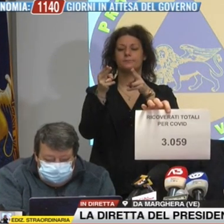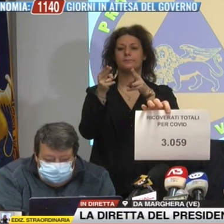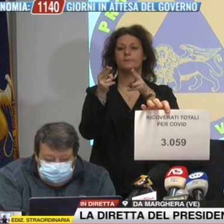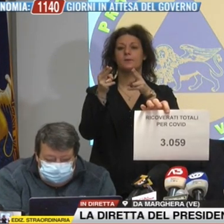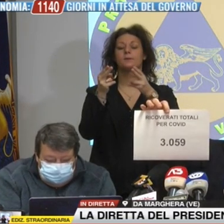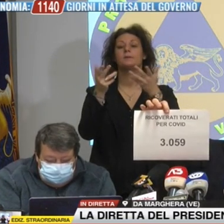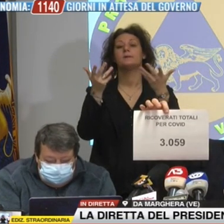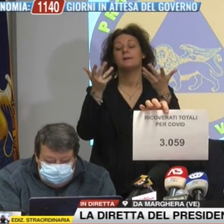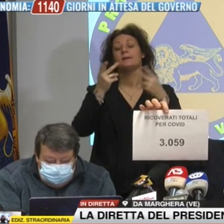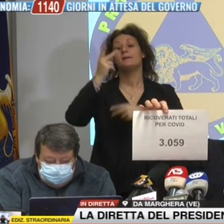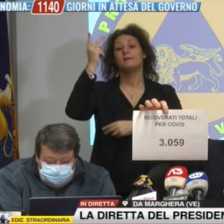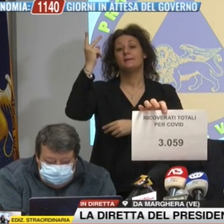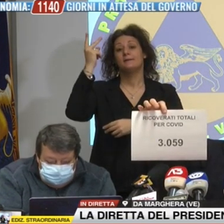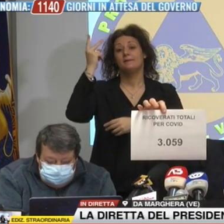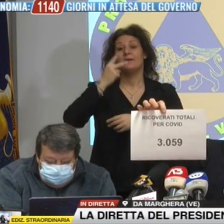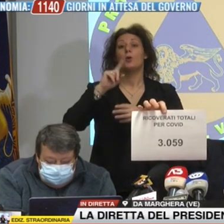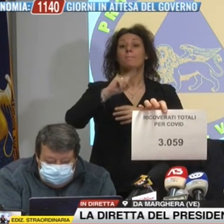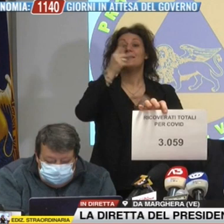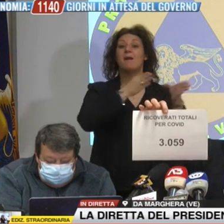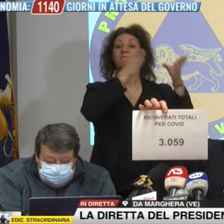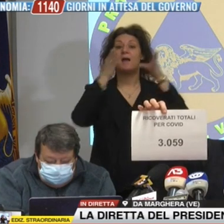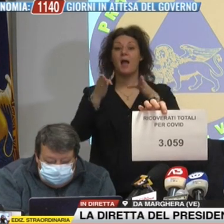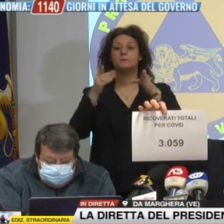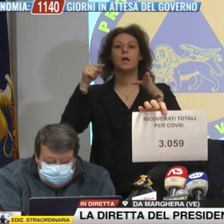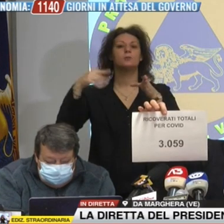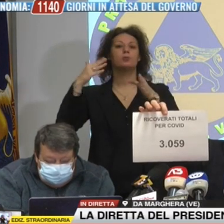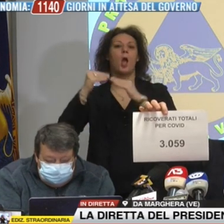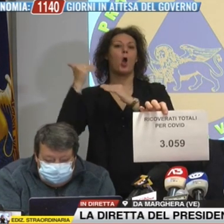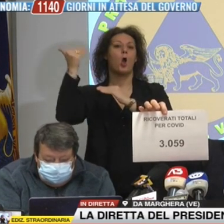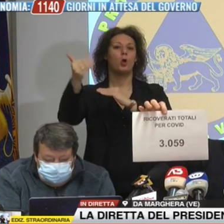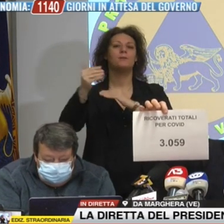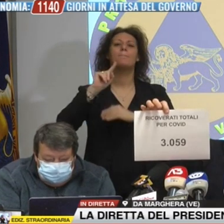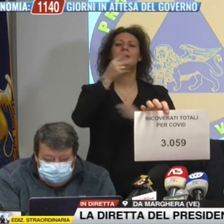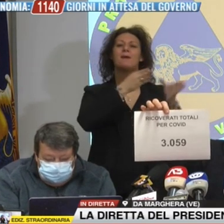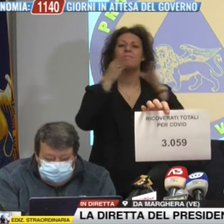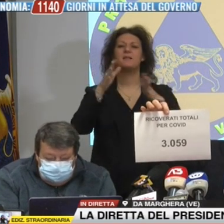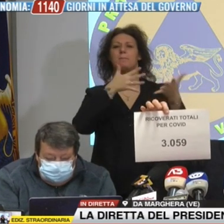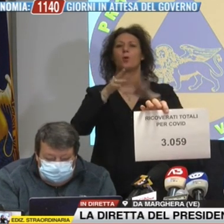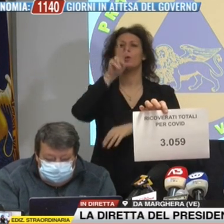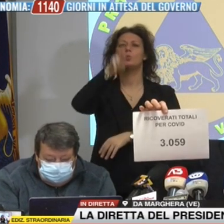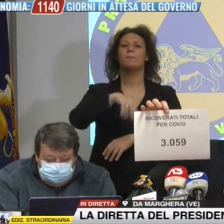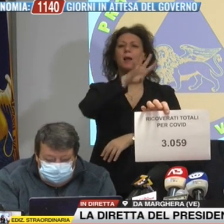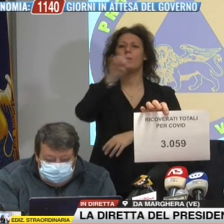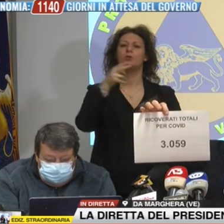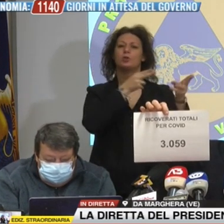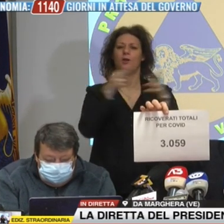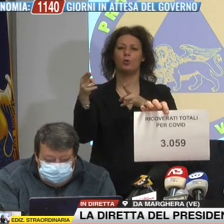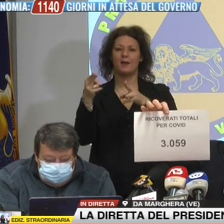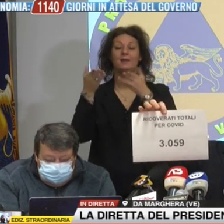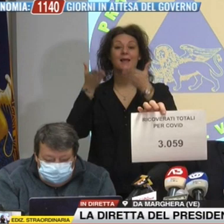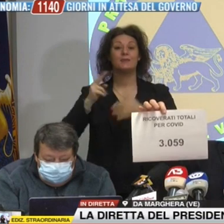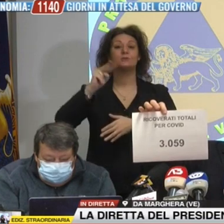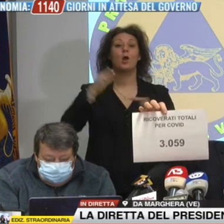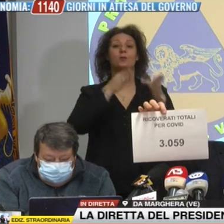totale massimo dei ricoverati della prima fase. Noi siamo arrivati nella prima fase sui 2004, dei quali, di